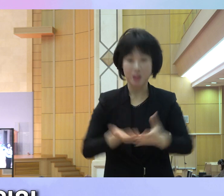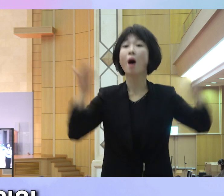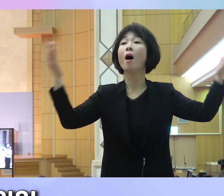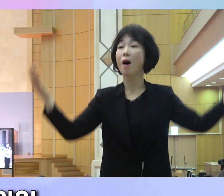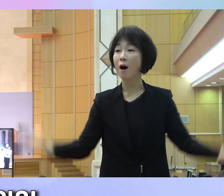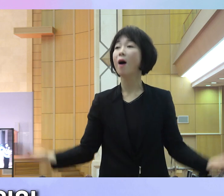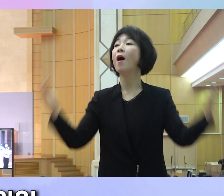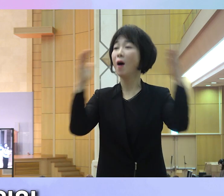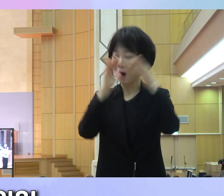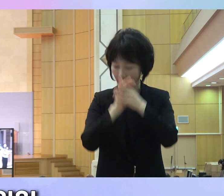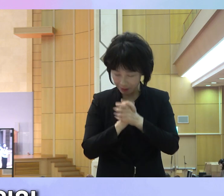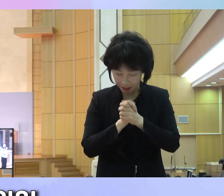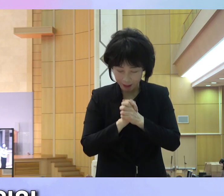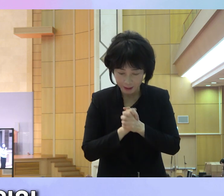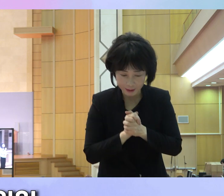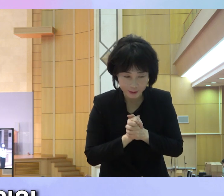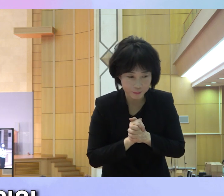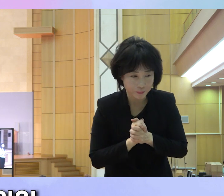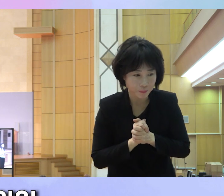주소서.